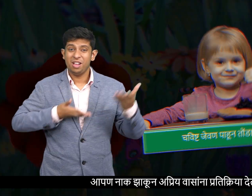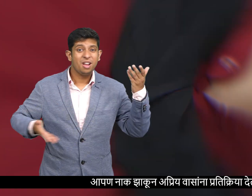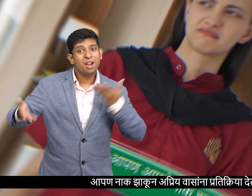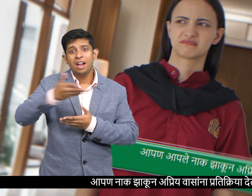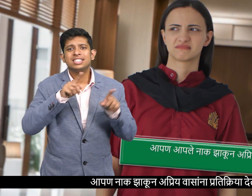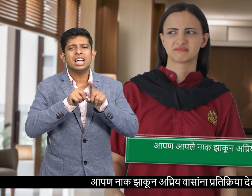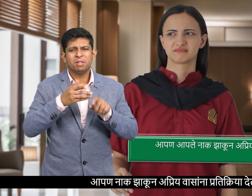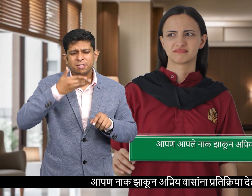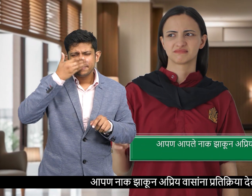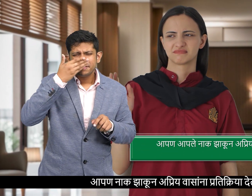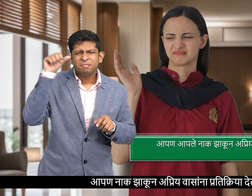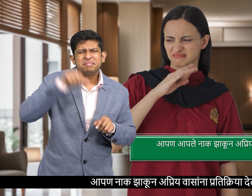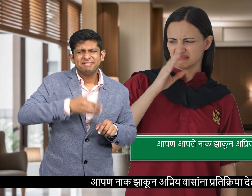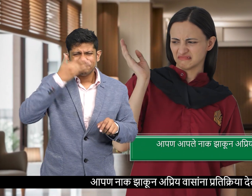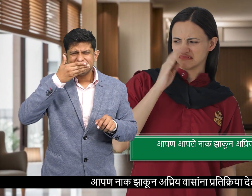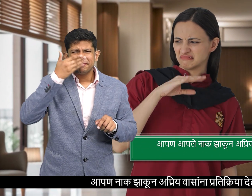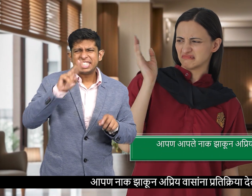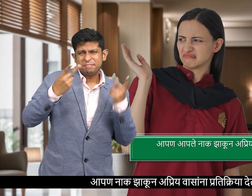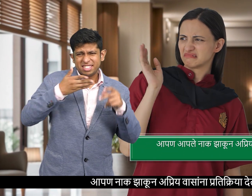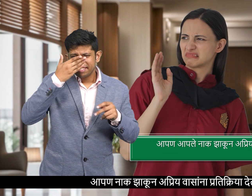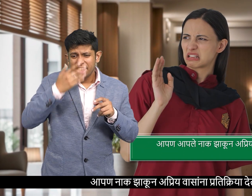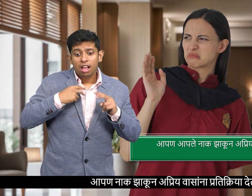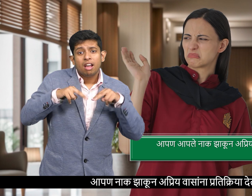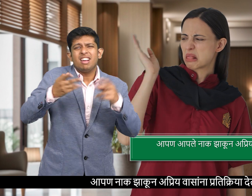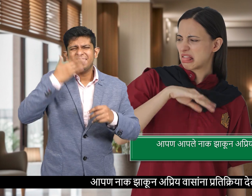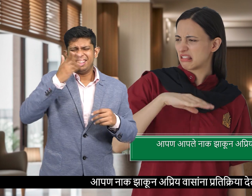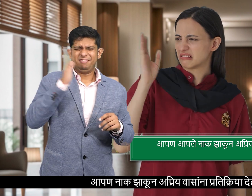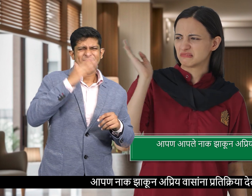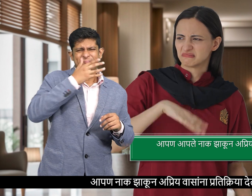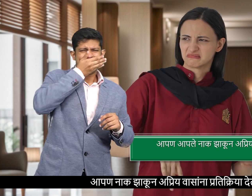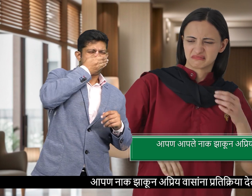आपण नाक झाकून अप्रिय वासांना प्रतिक्रिया देतो.